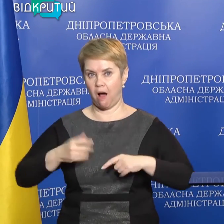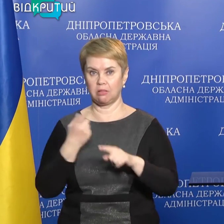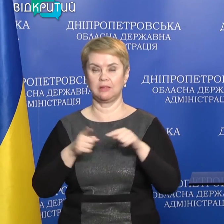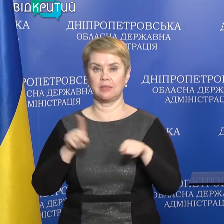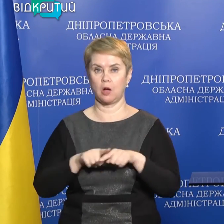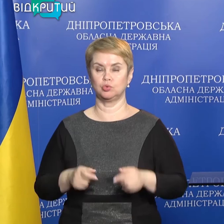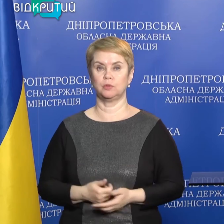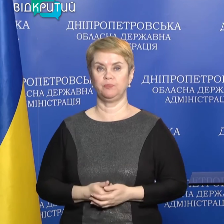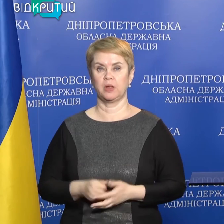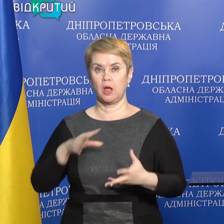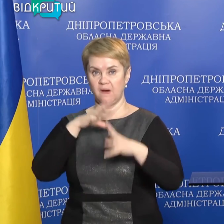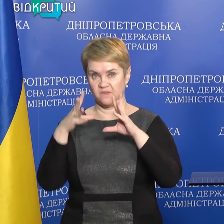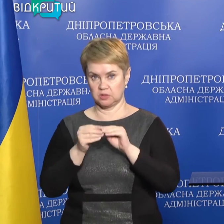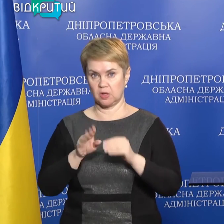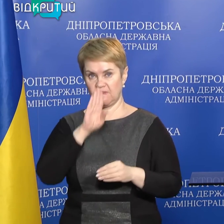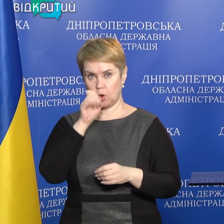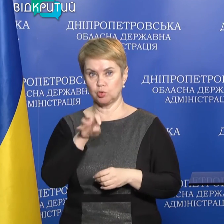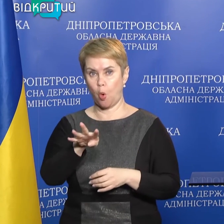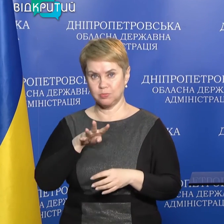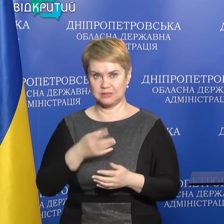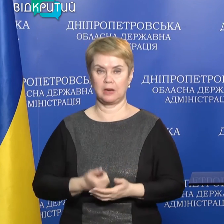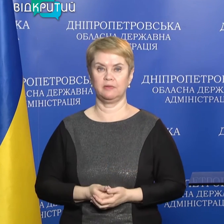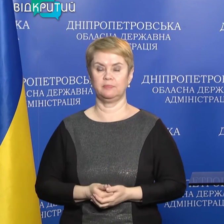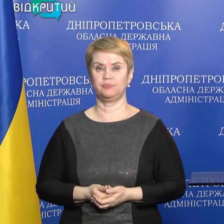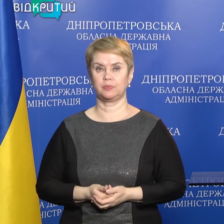також в результаті ворожих обстрілів